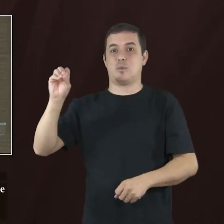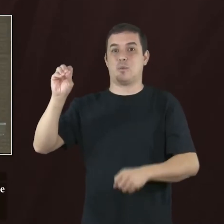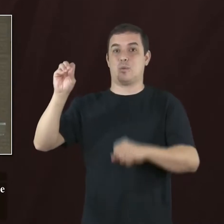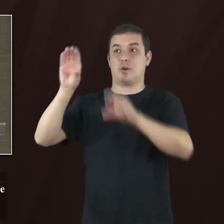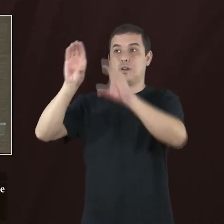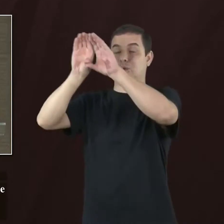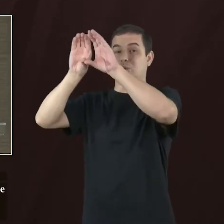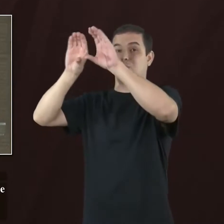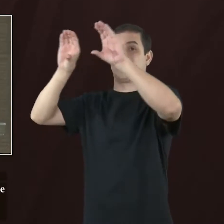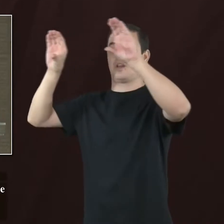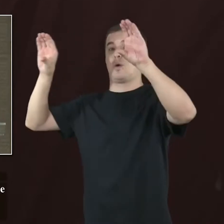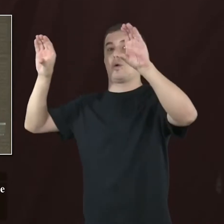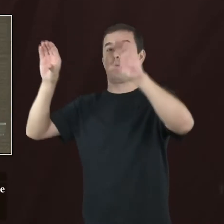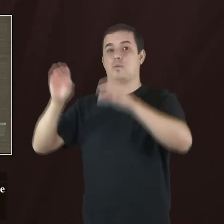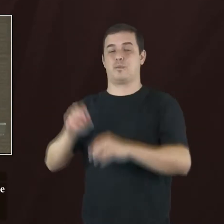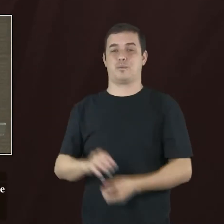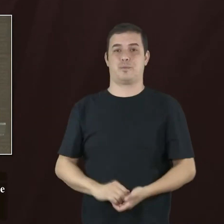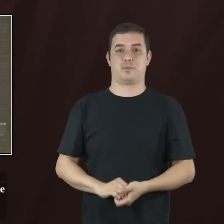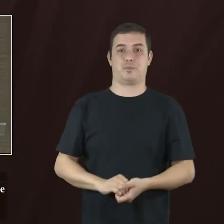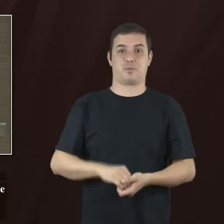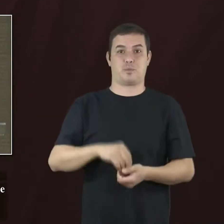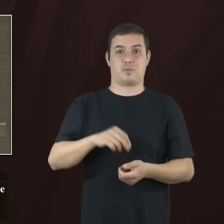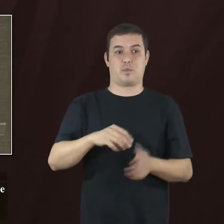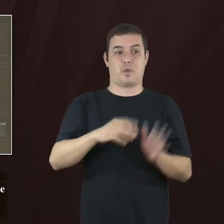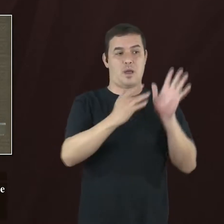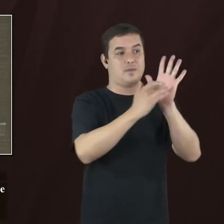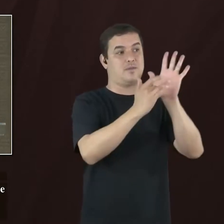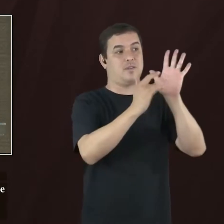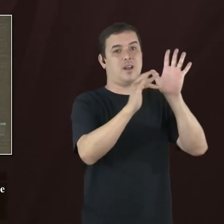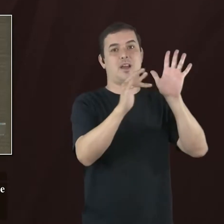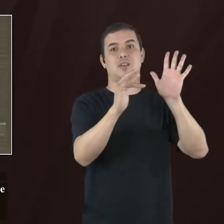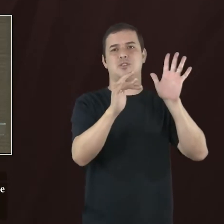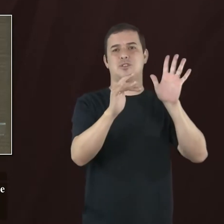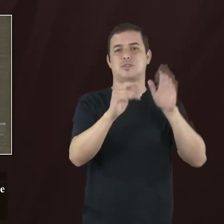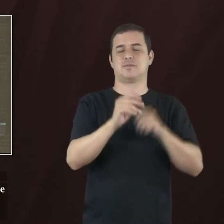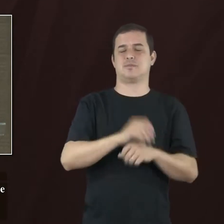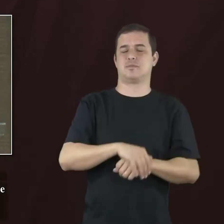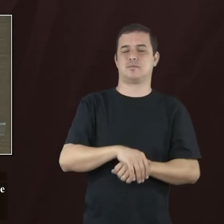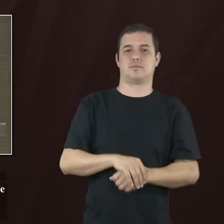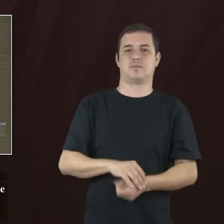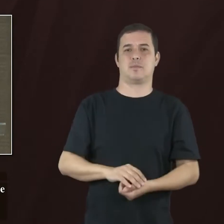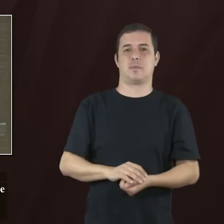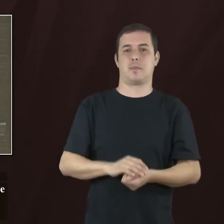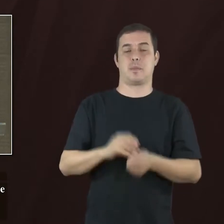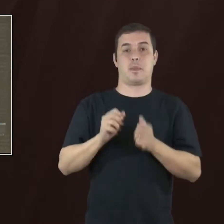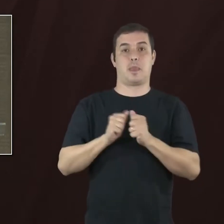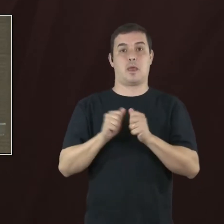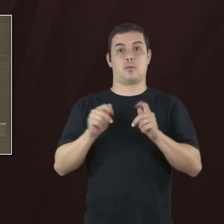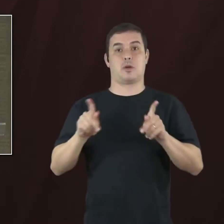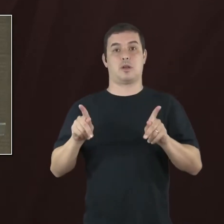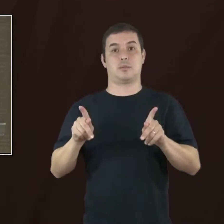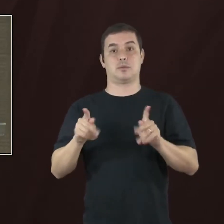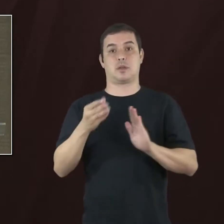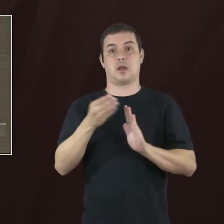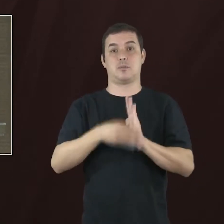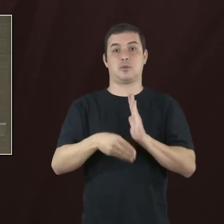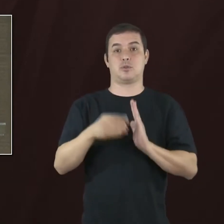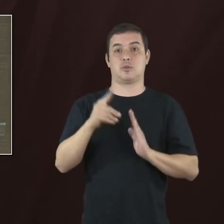Eis a noiva que desponta nas alturas, na altura. Em Apocalipse 19,